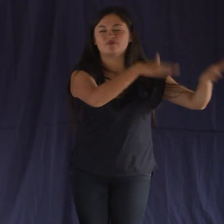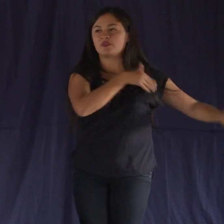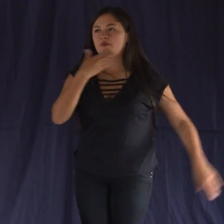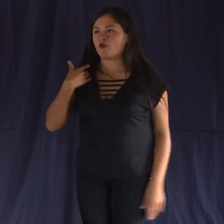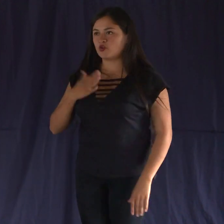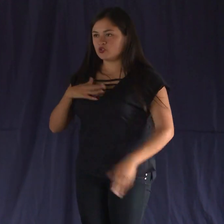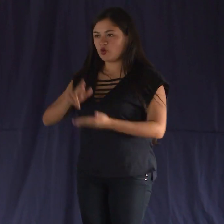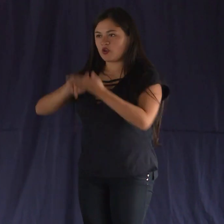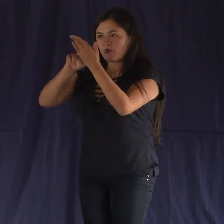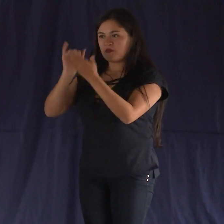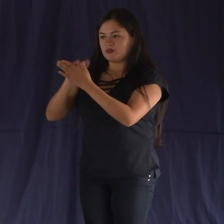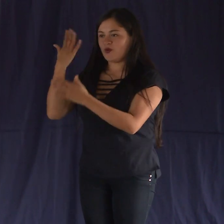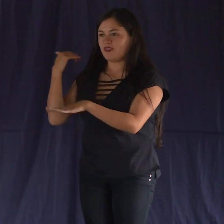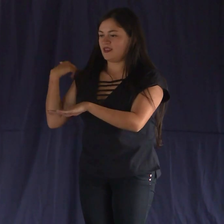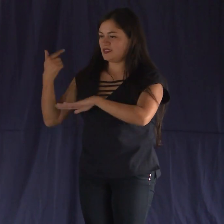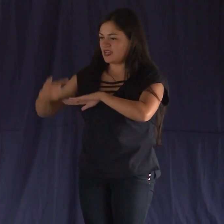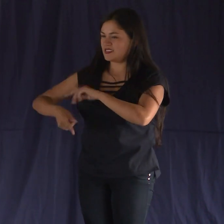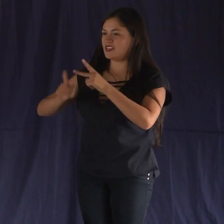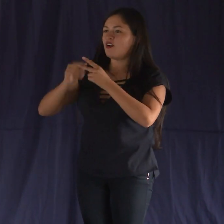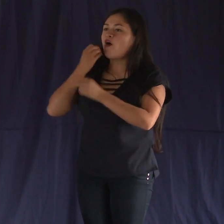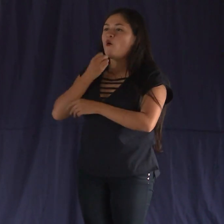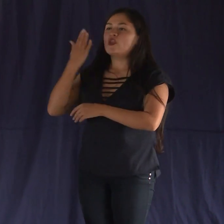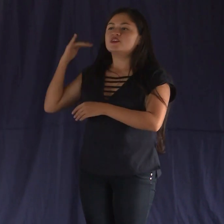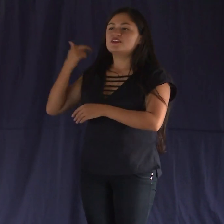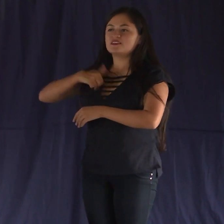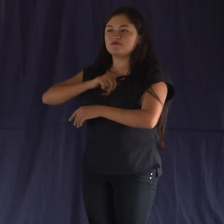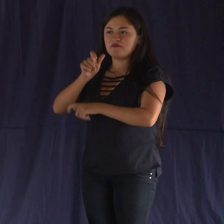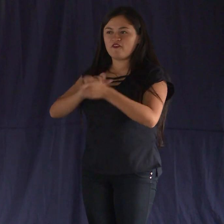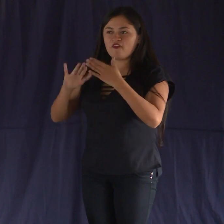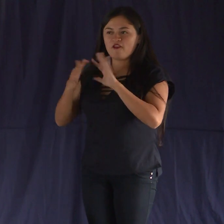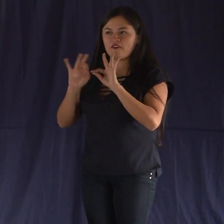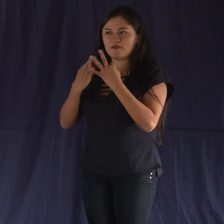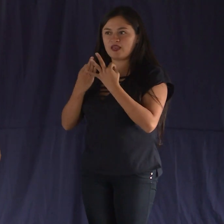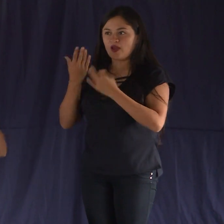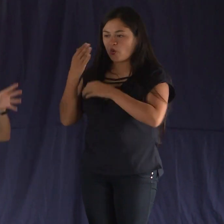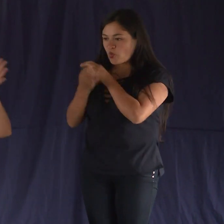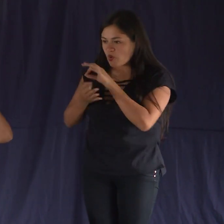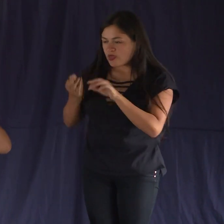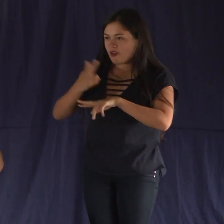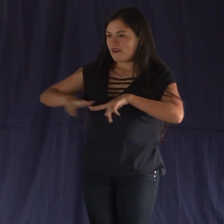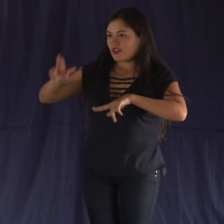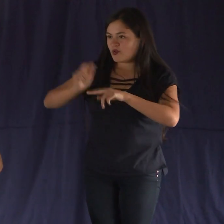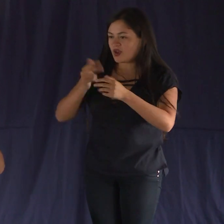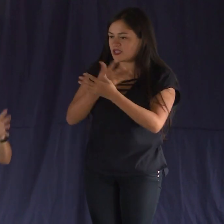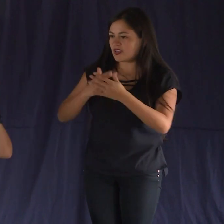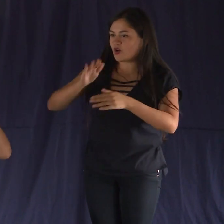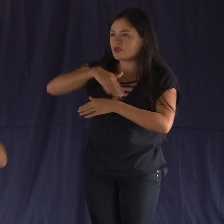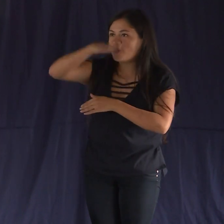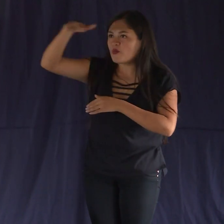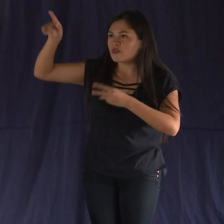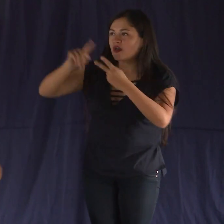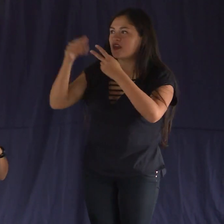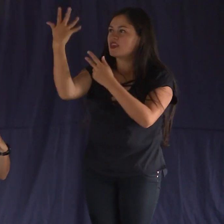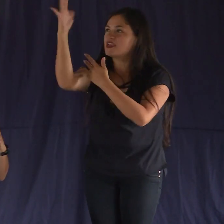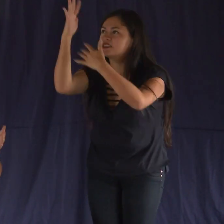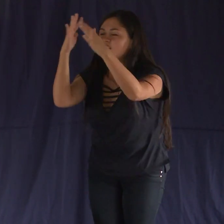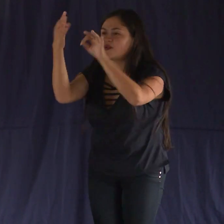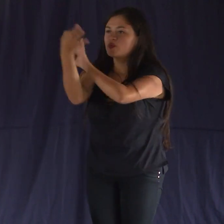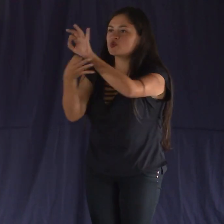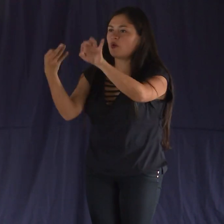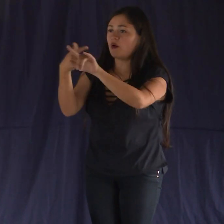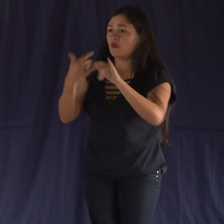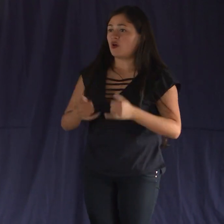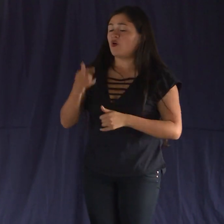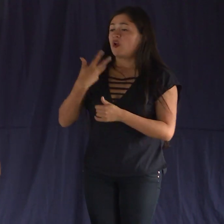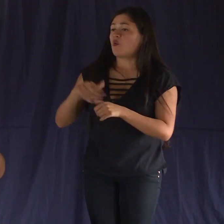para que ahora venga alguien con unos intereses de enriquecerse y nos dañe la montaña y nos tumbe los árboles y nos coja